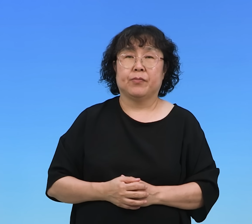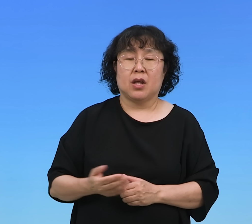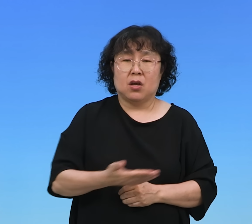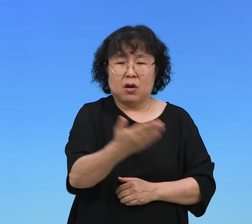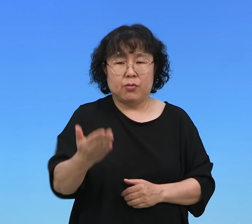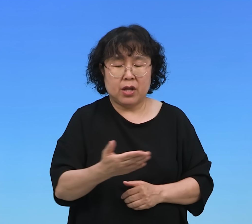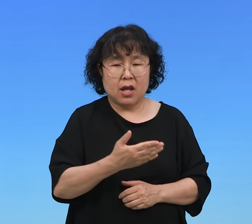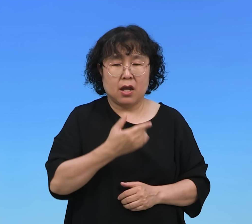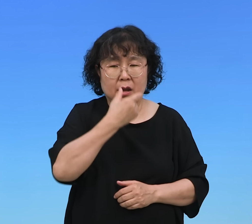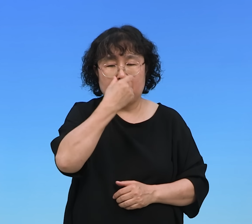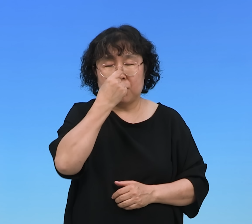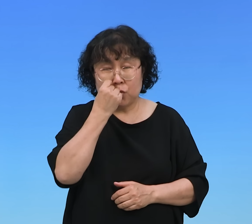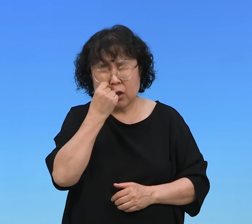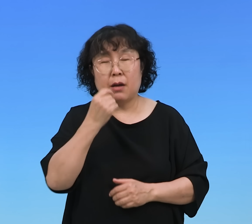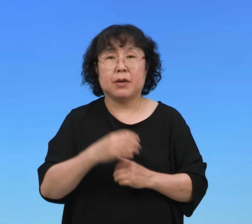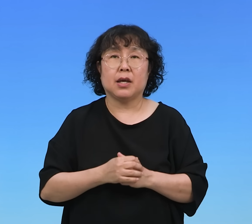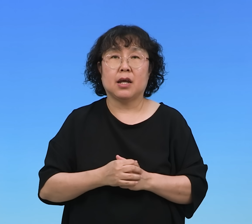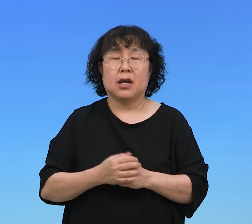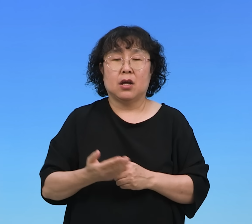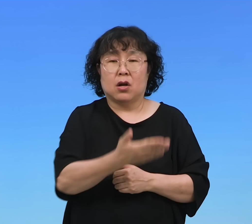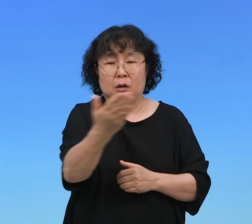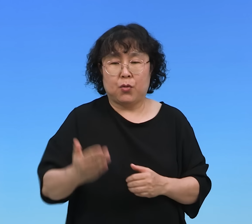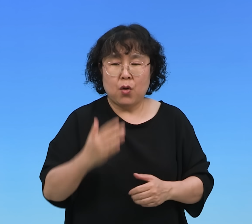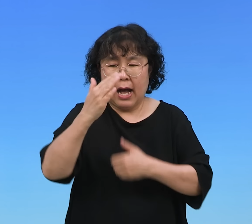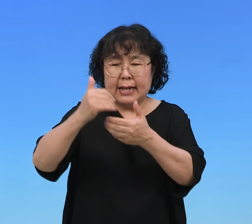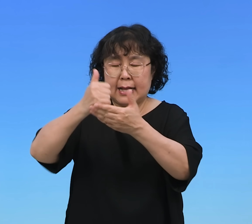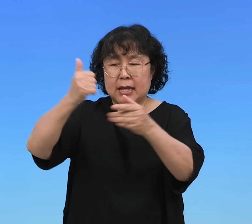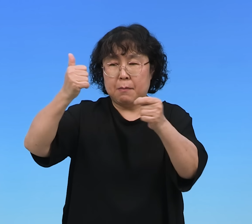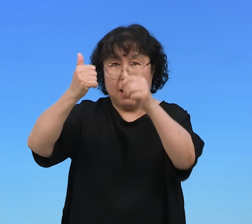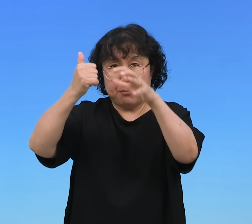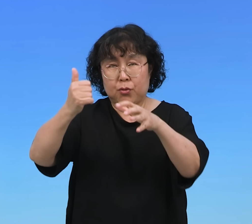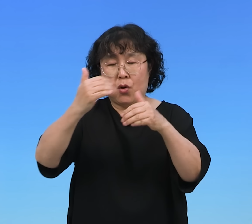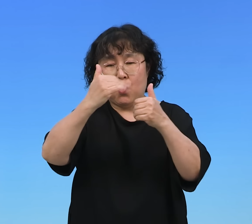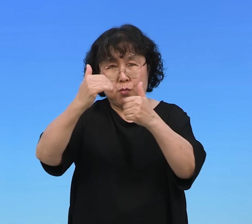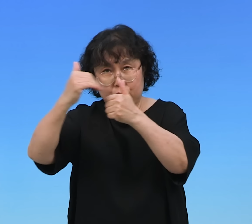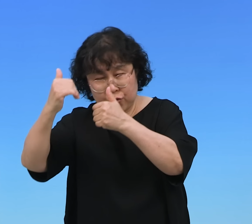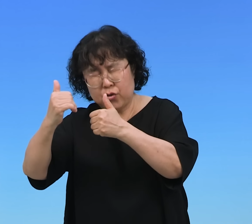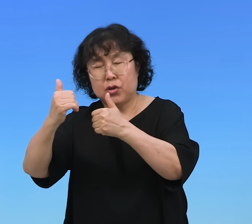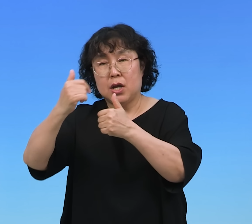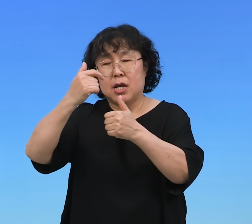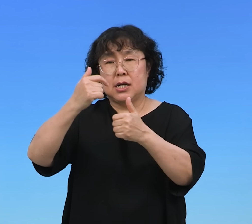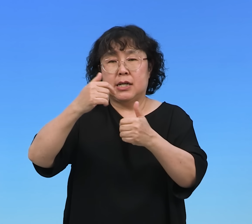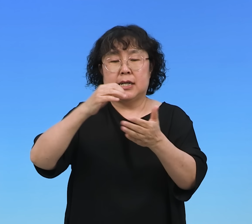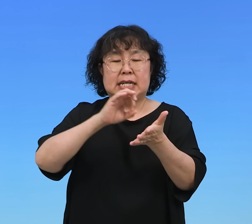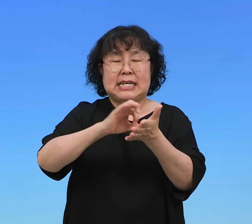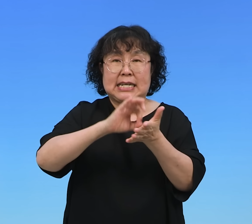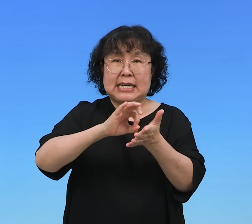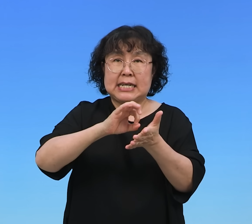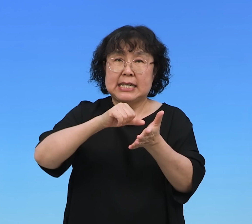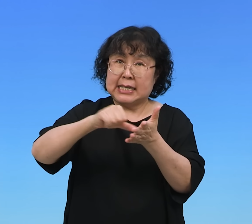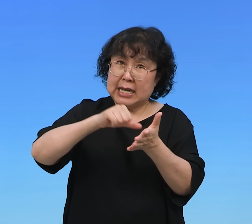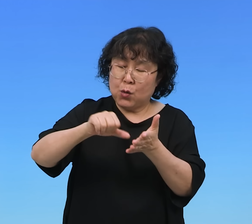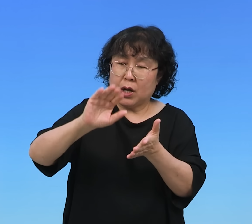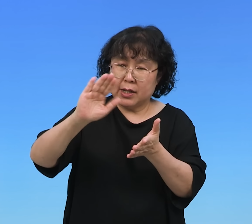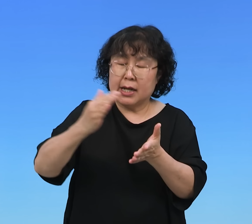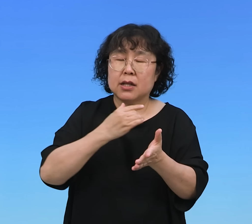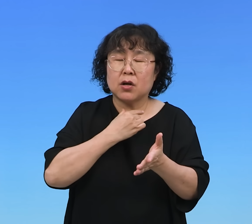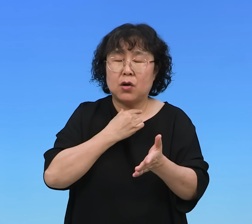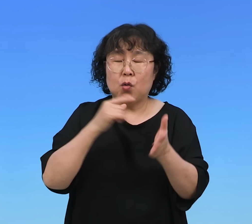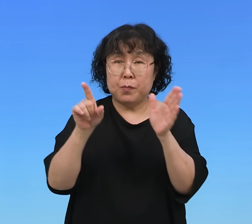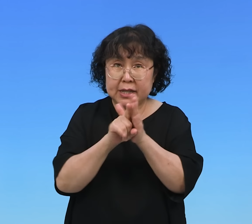여러분의 결핍이 여러분을 하나님 앞으로 불러드리는 재료가 되는 줄 믿습니다. 우리 한 번 더 이 찬양 부를